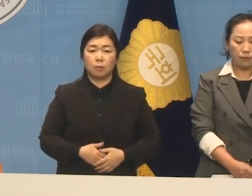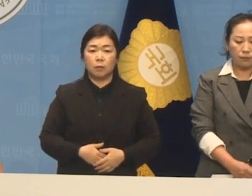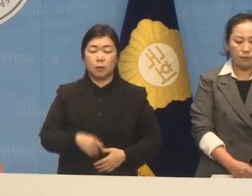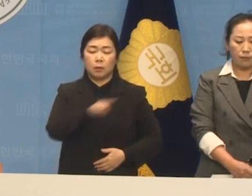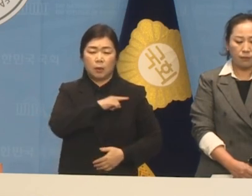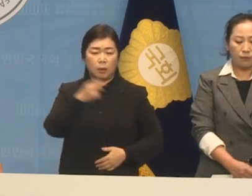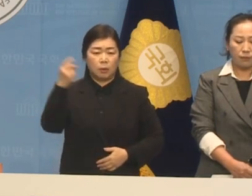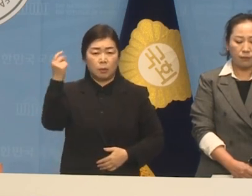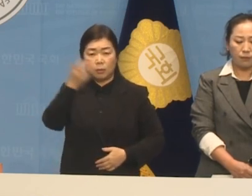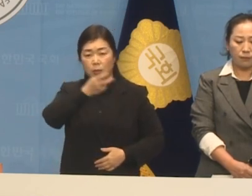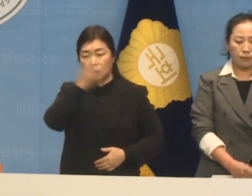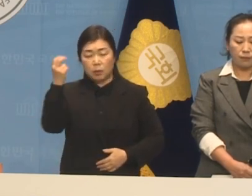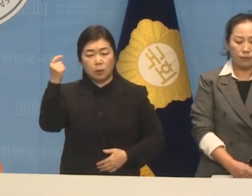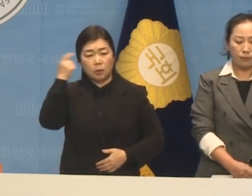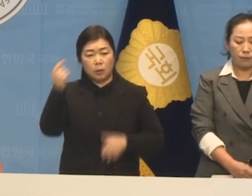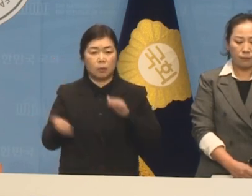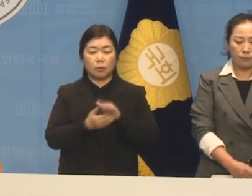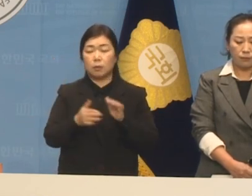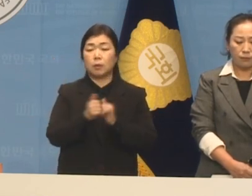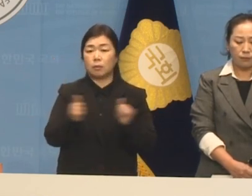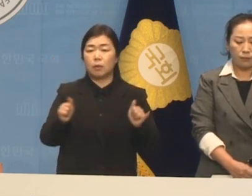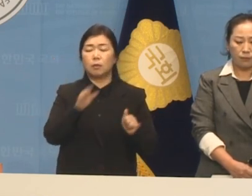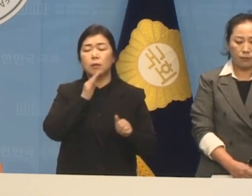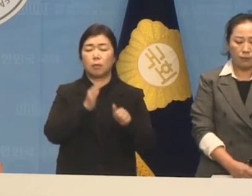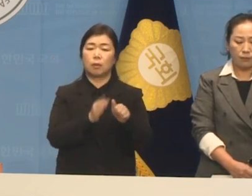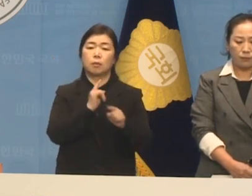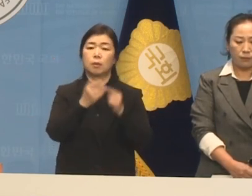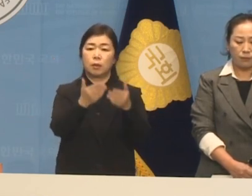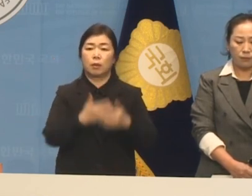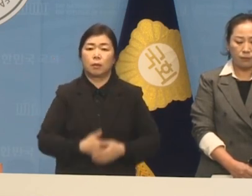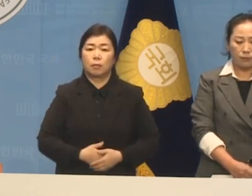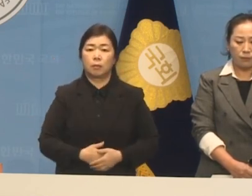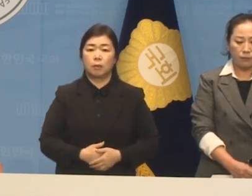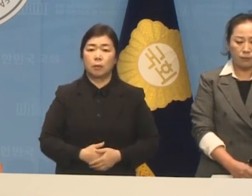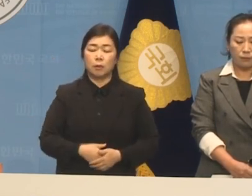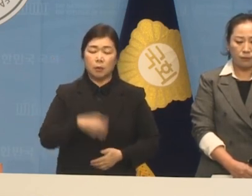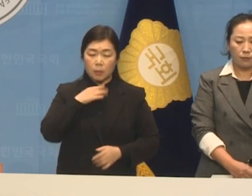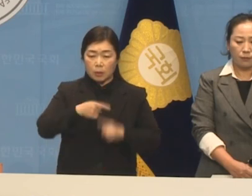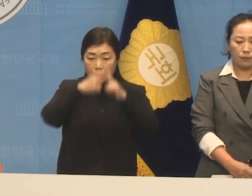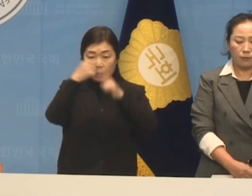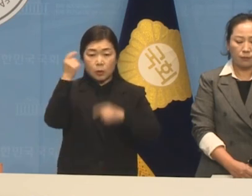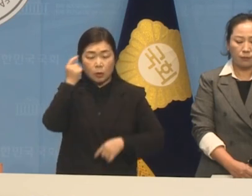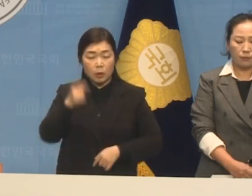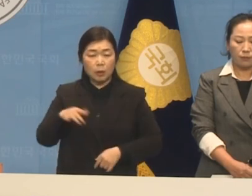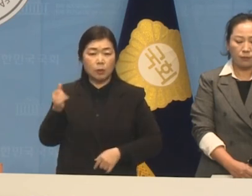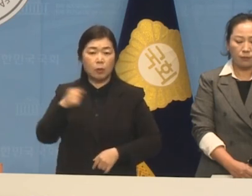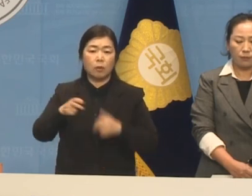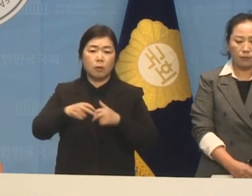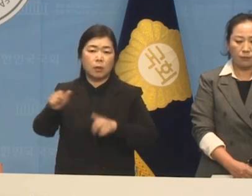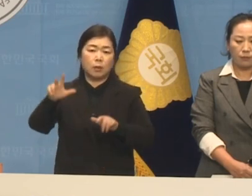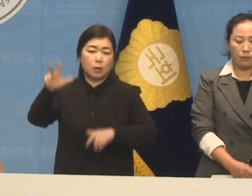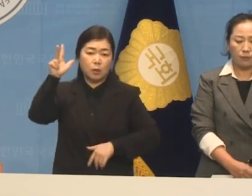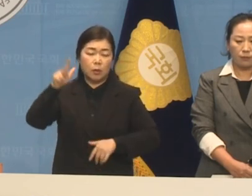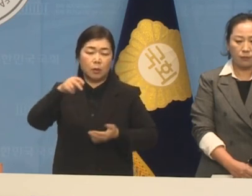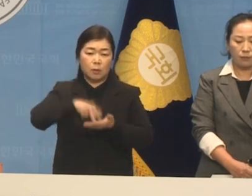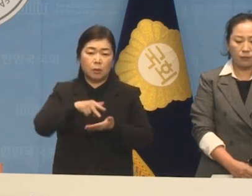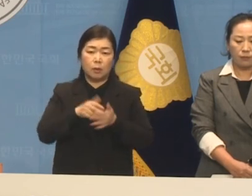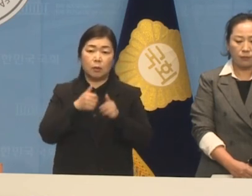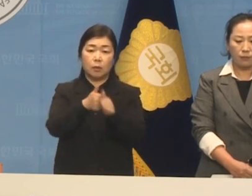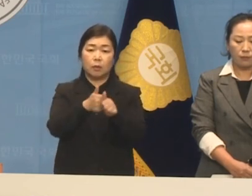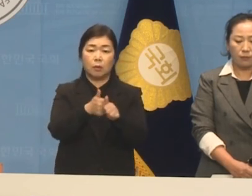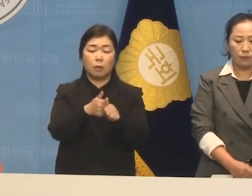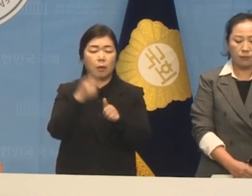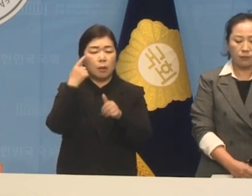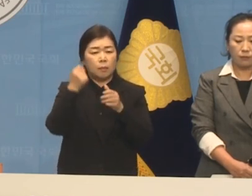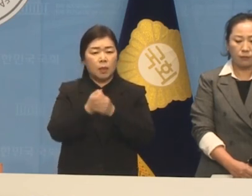엘리트인 의사분들은 진심으로 권고드립니다. 제발 나이팅게일 정신과 히포크라테스 선서에 입각하여